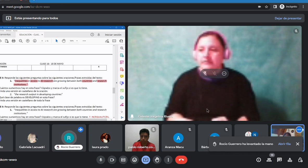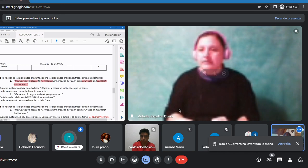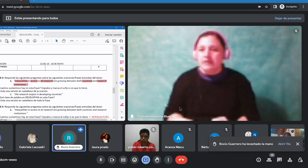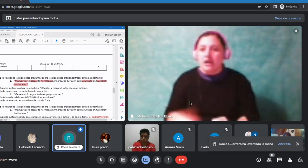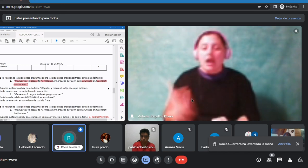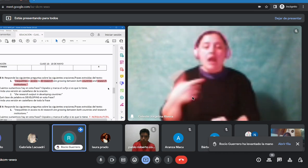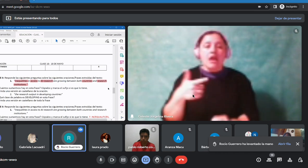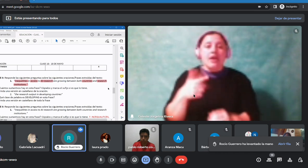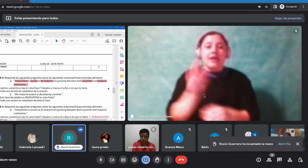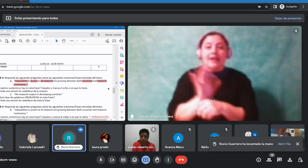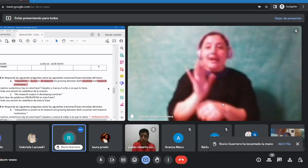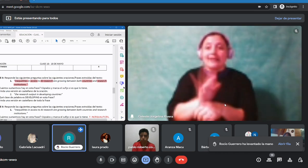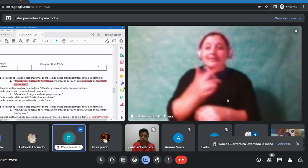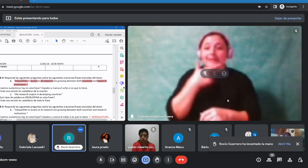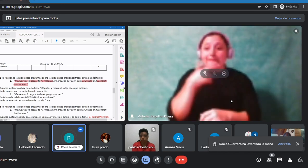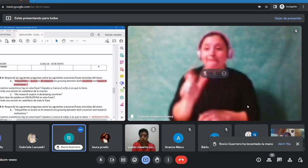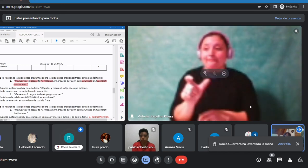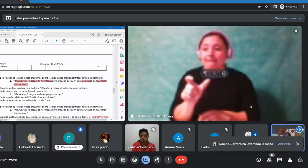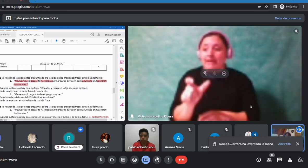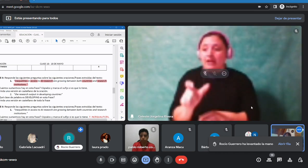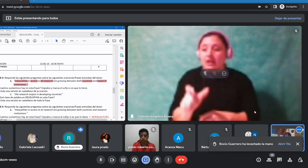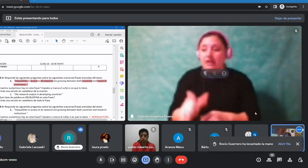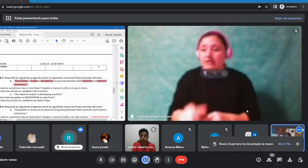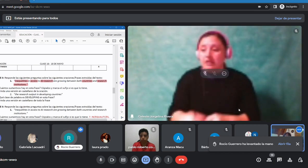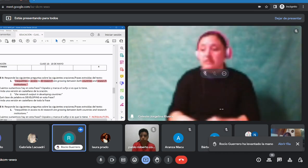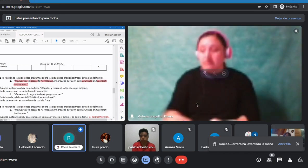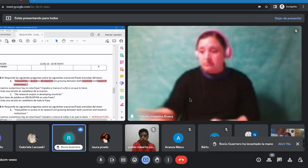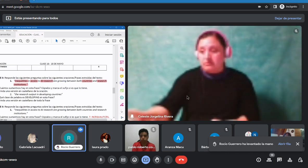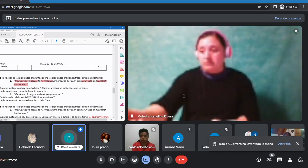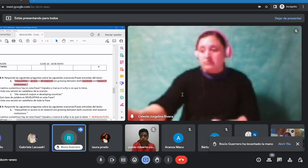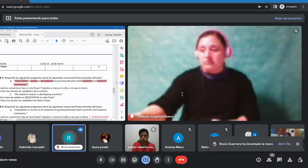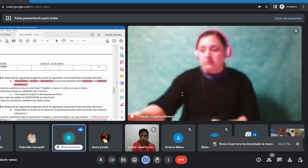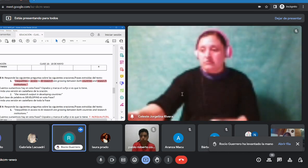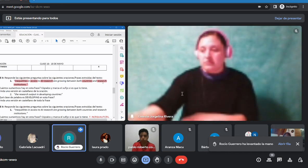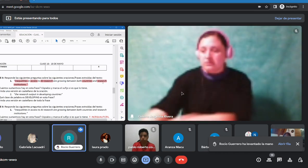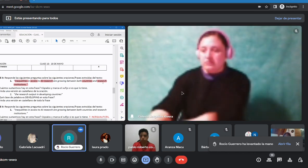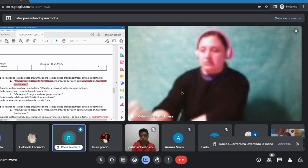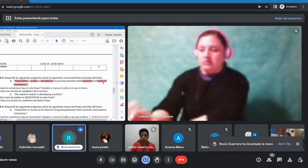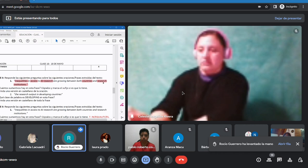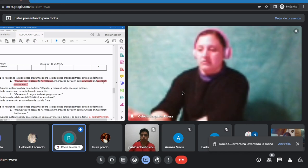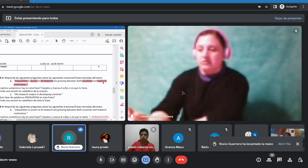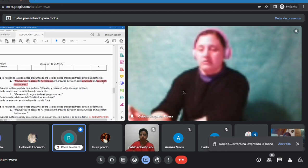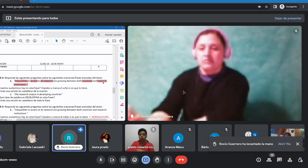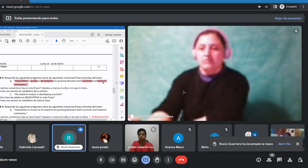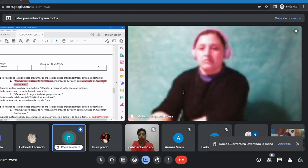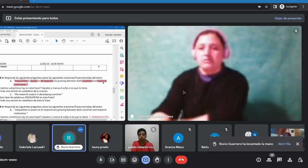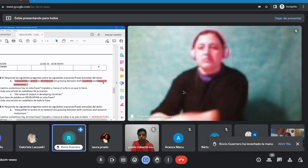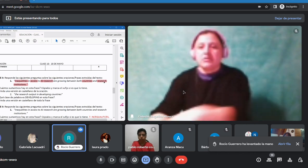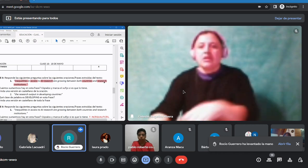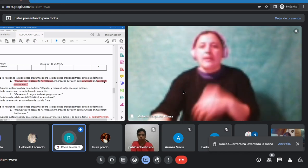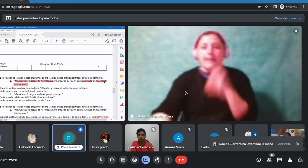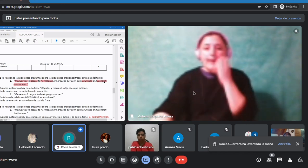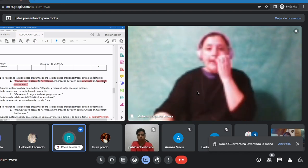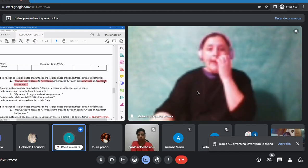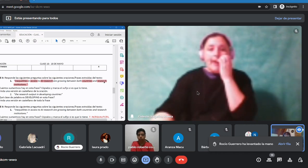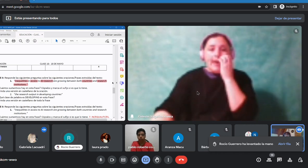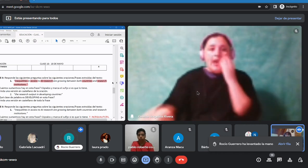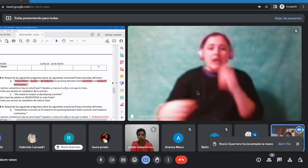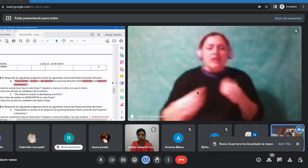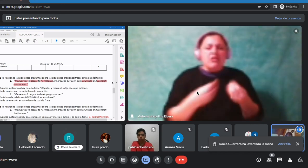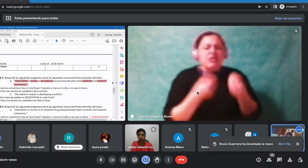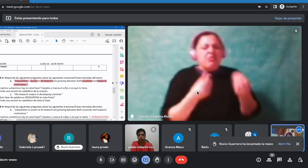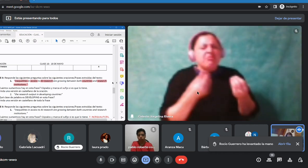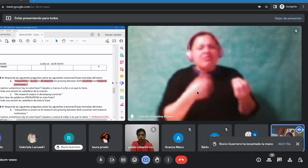profe, antes que pasemos a después de research, ¿qué sería? Porque yo no lo tomé en cuenta como sustantivo. Y...